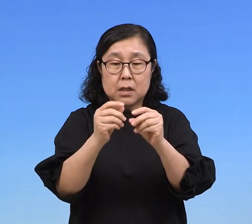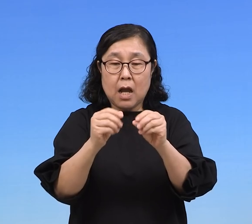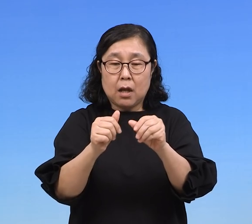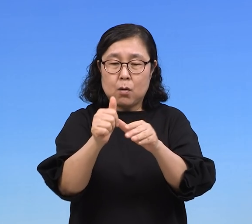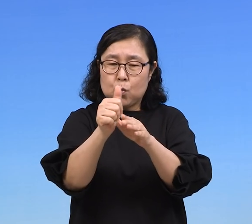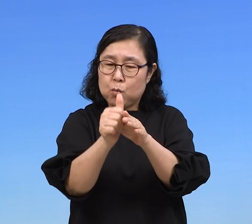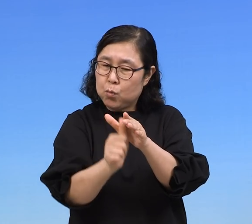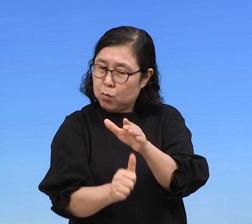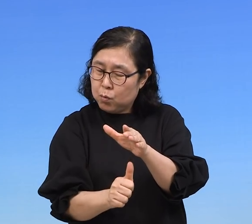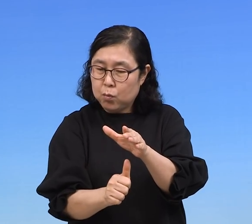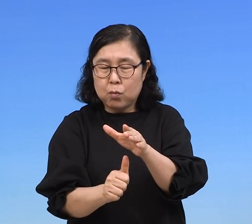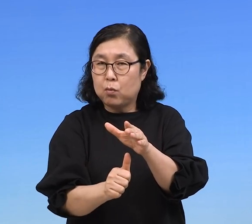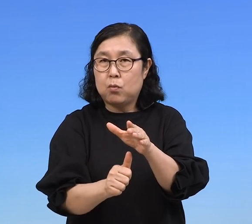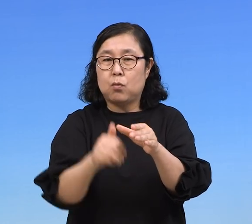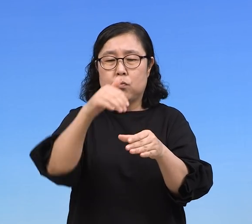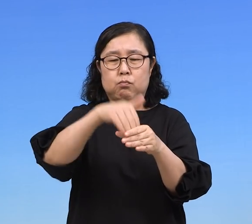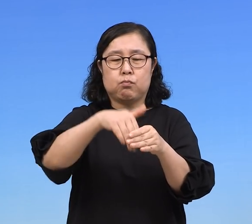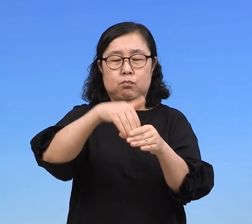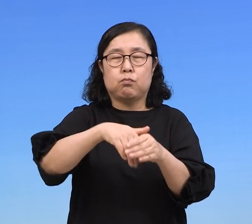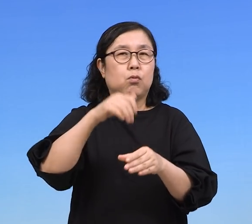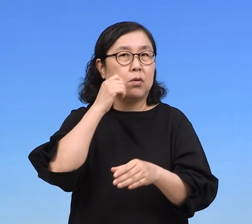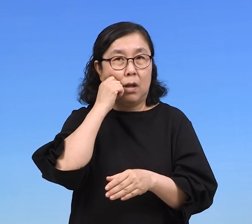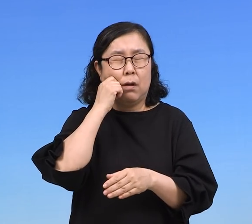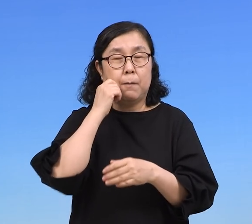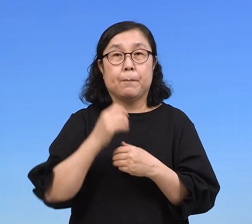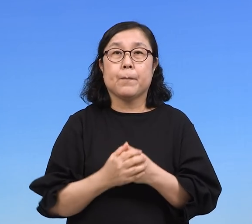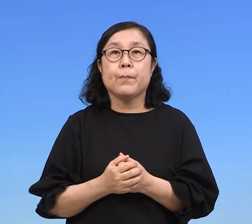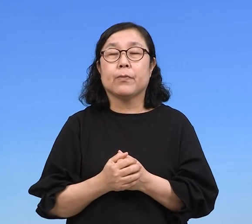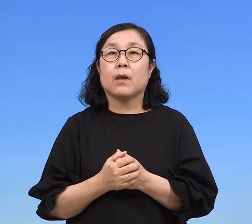땅 속으로 들어갈 수가 없는 거거든요.